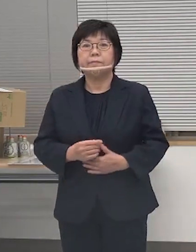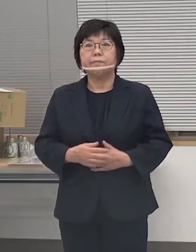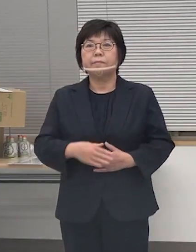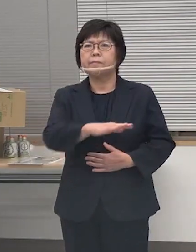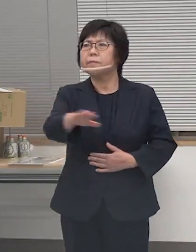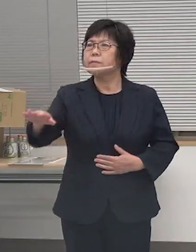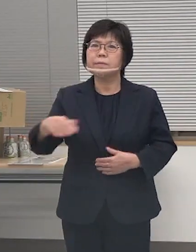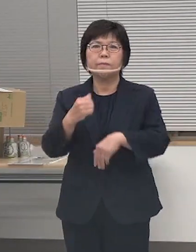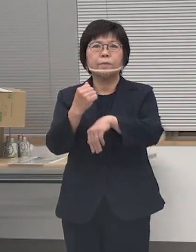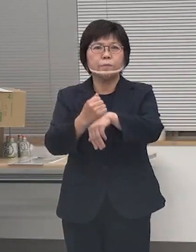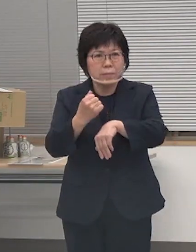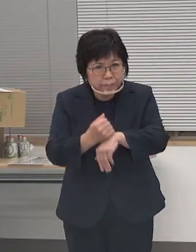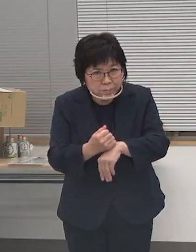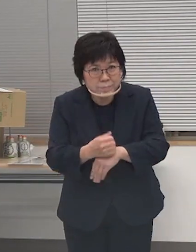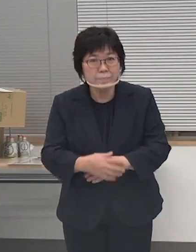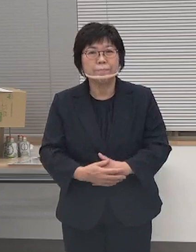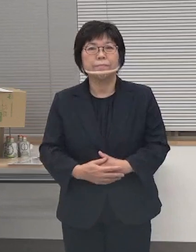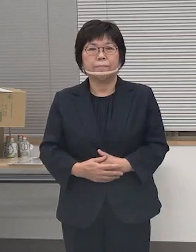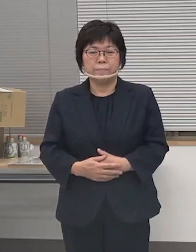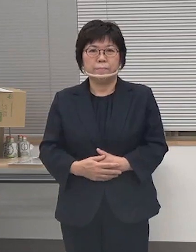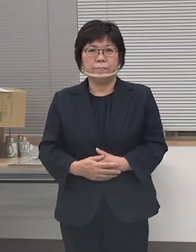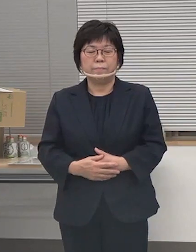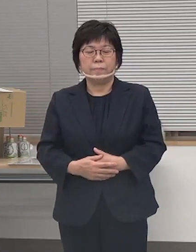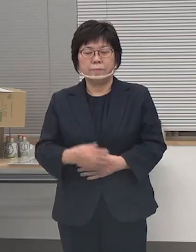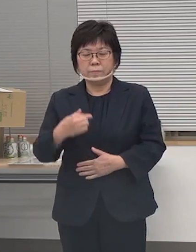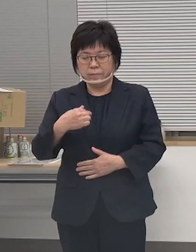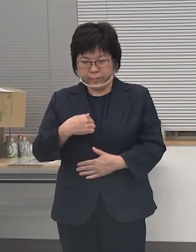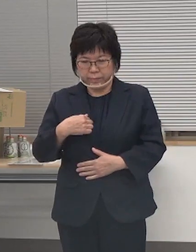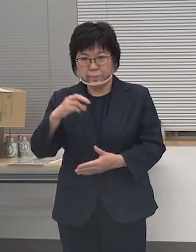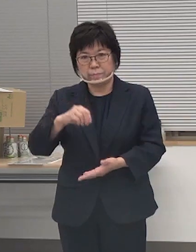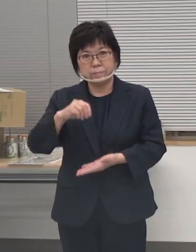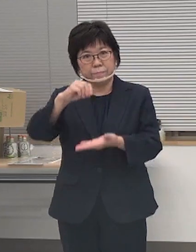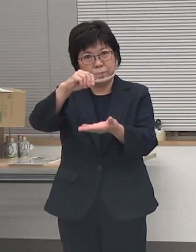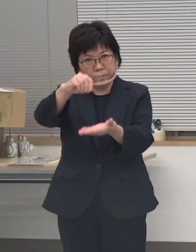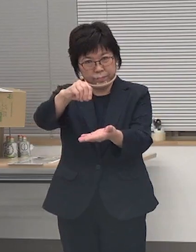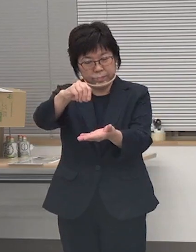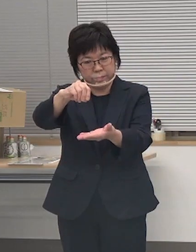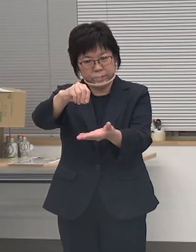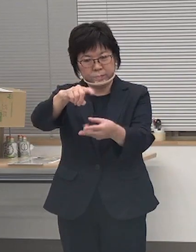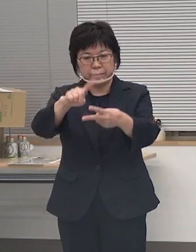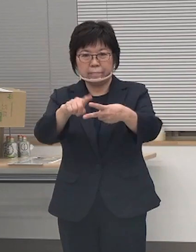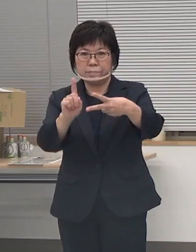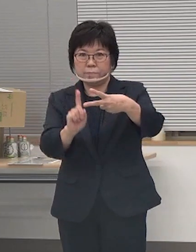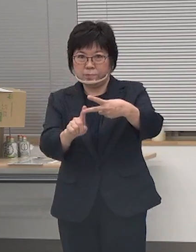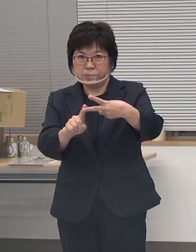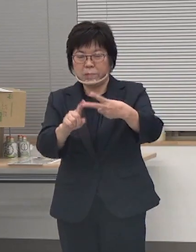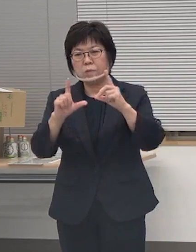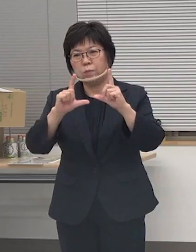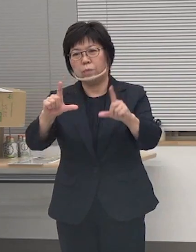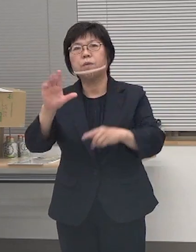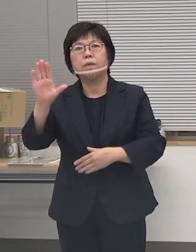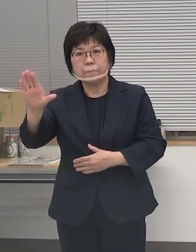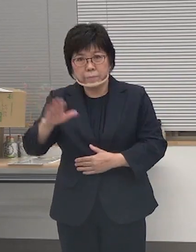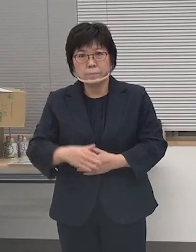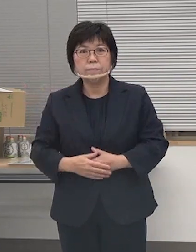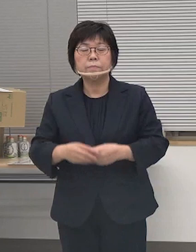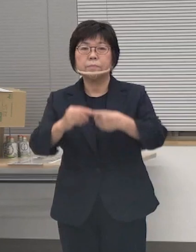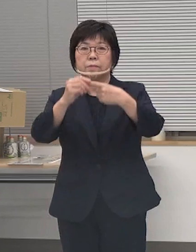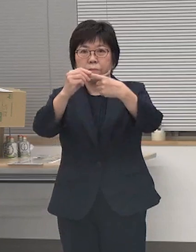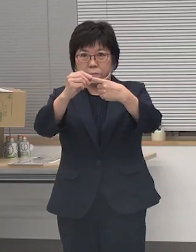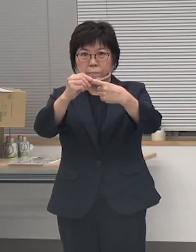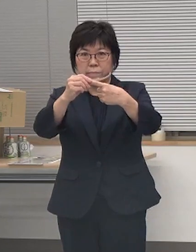皆さんお疲れ様でございます。私の方から2点報告をさせていただきます。1点目